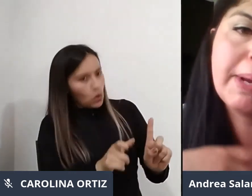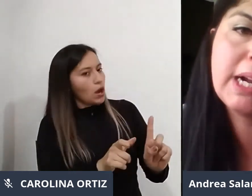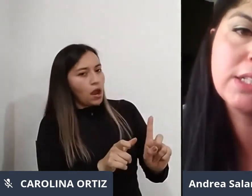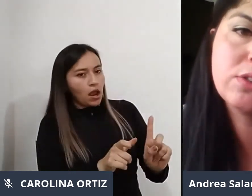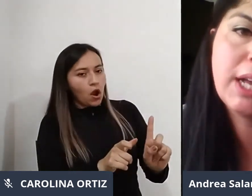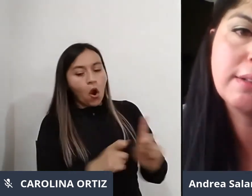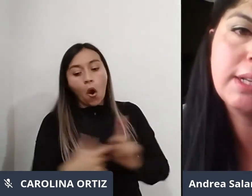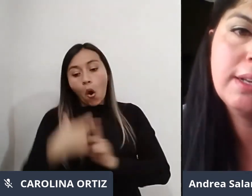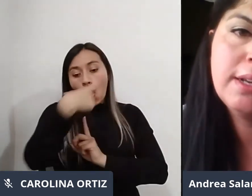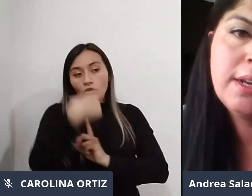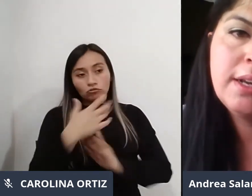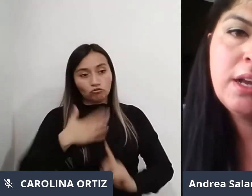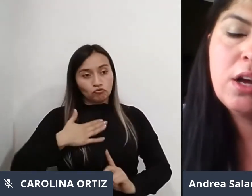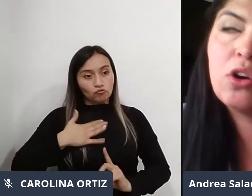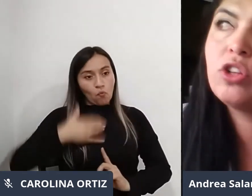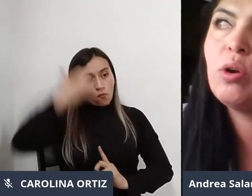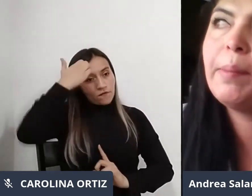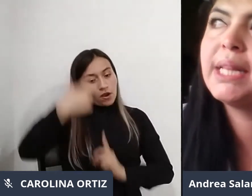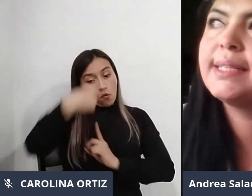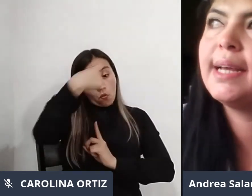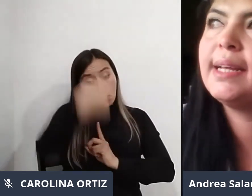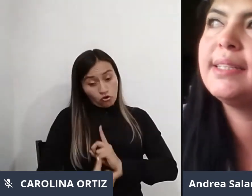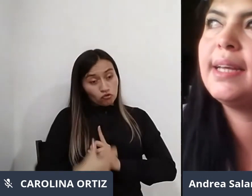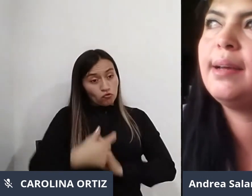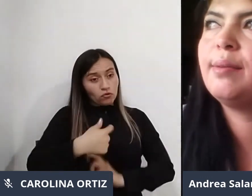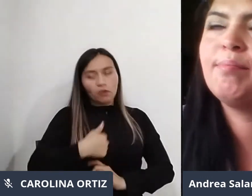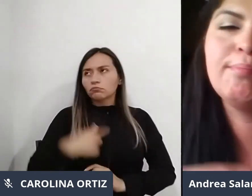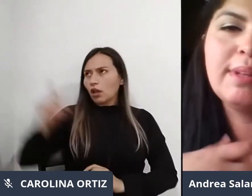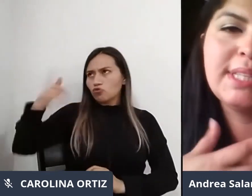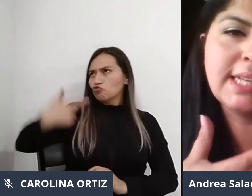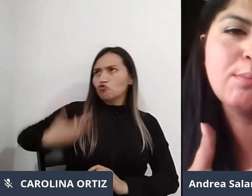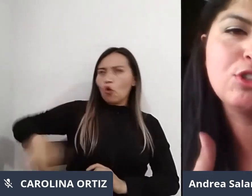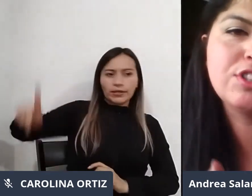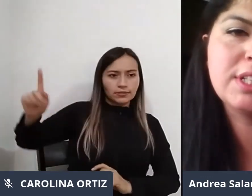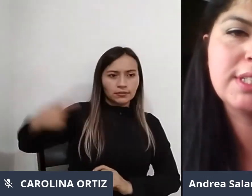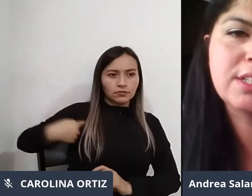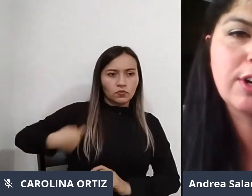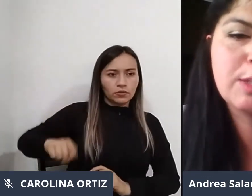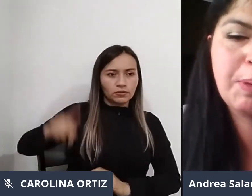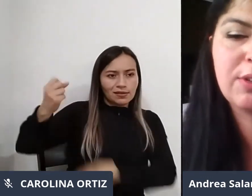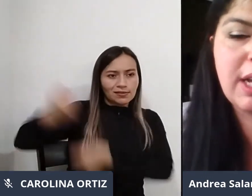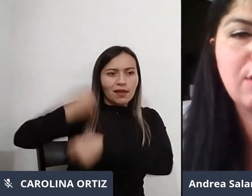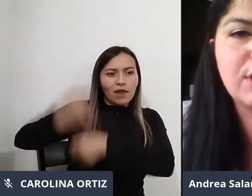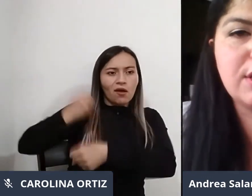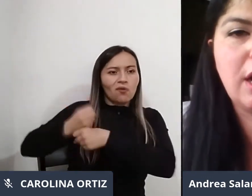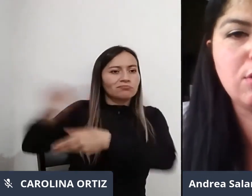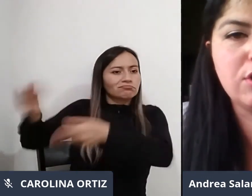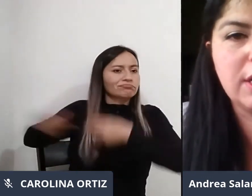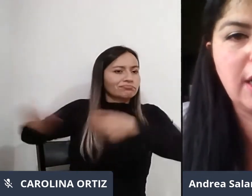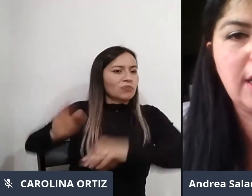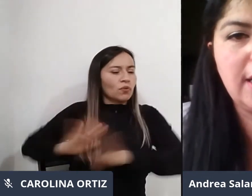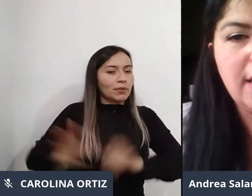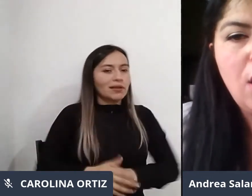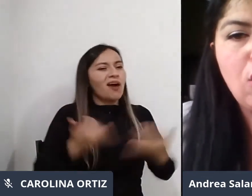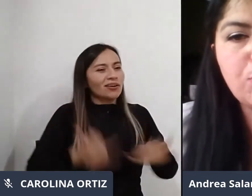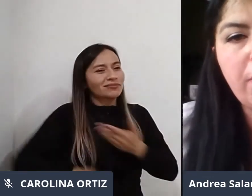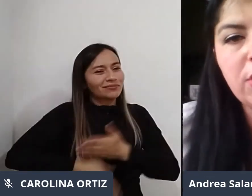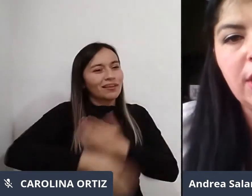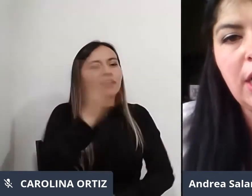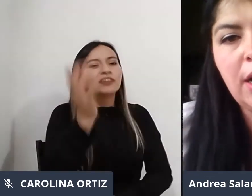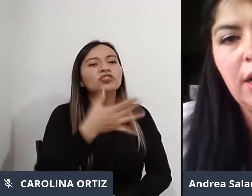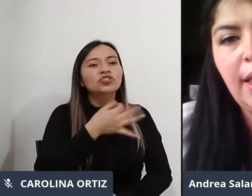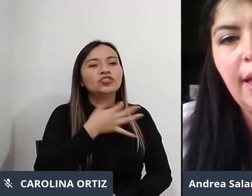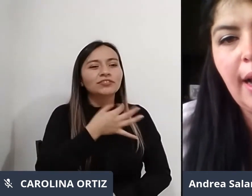una persona para el estudiante. Continuamente se hacen muchos chistes con respecto a que a los docentes o